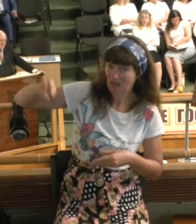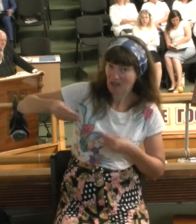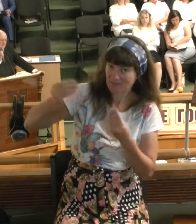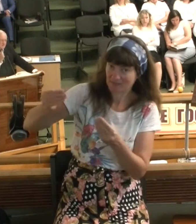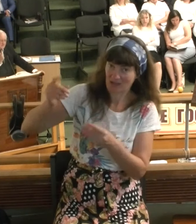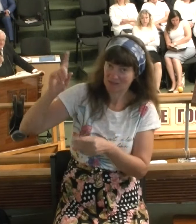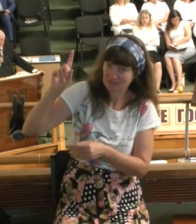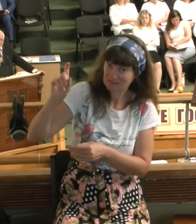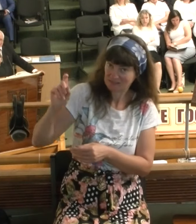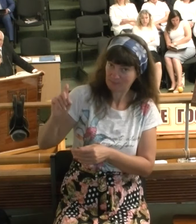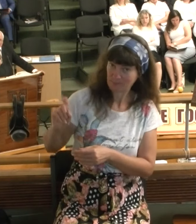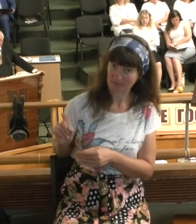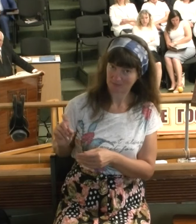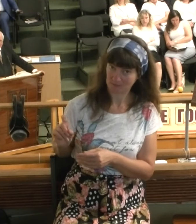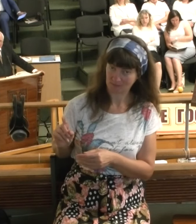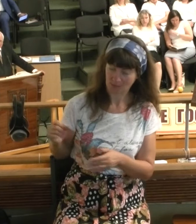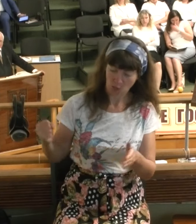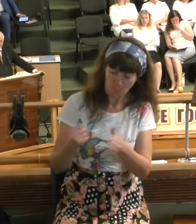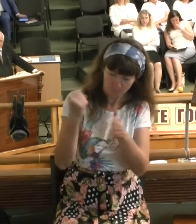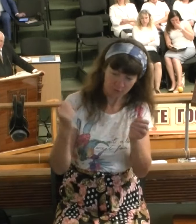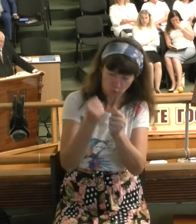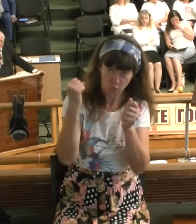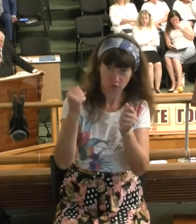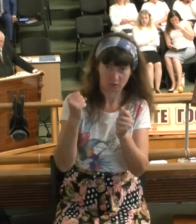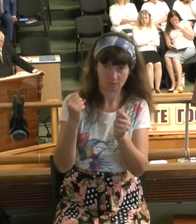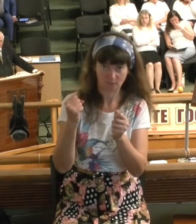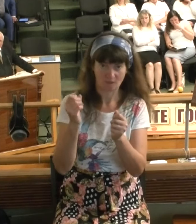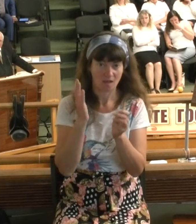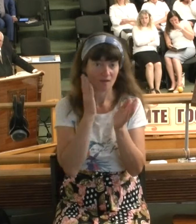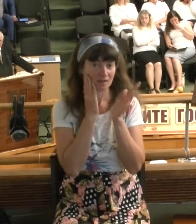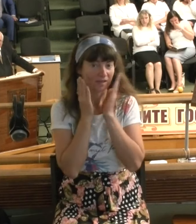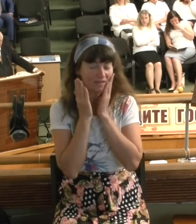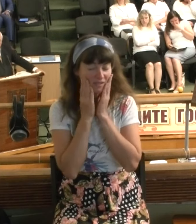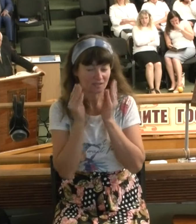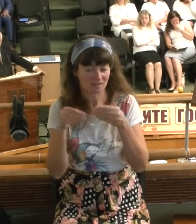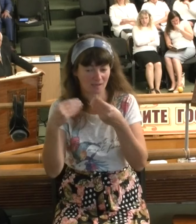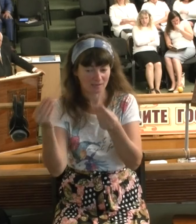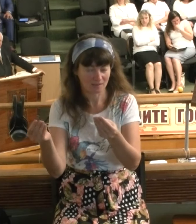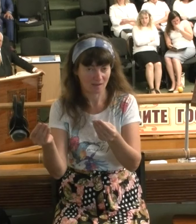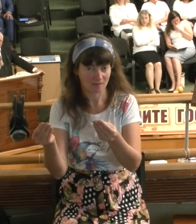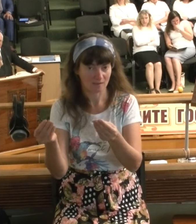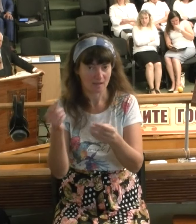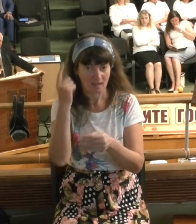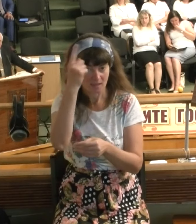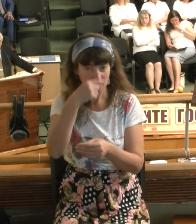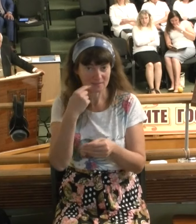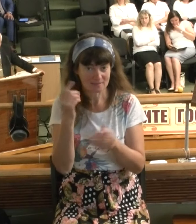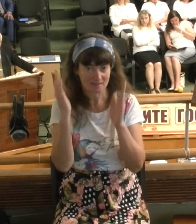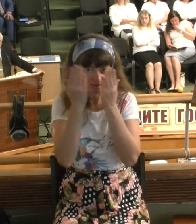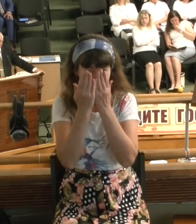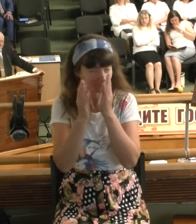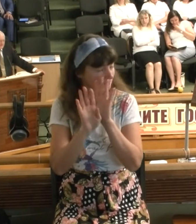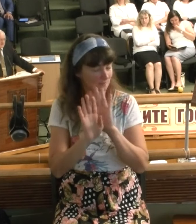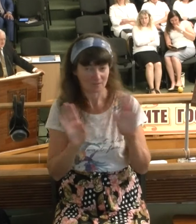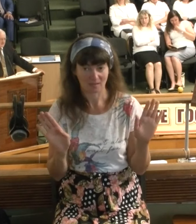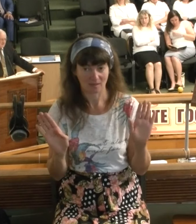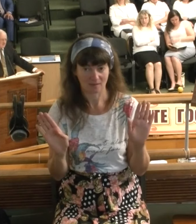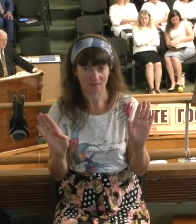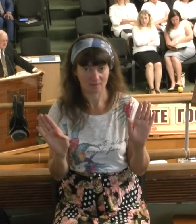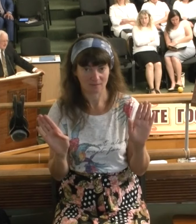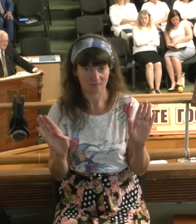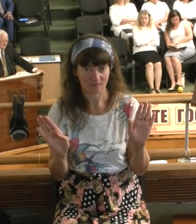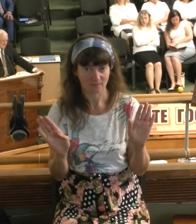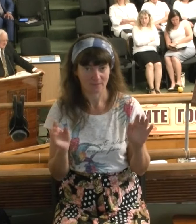мой бьющим, ланиты мои поражающим, лица моего не закрывал от поруганий